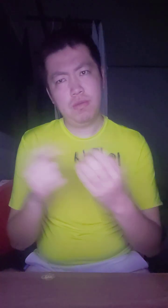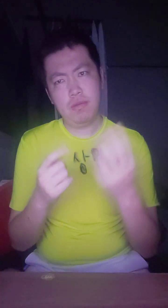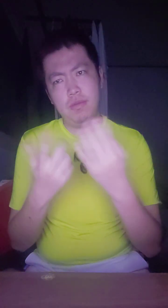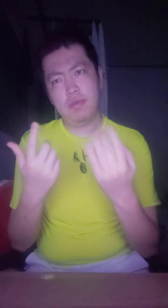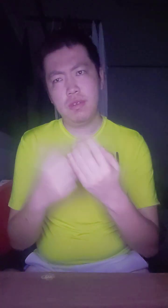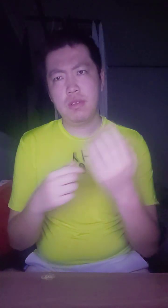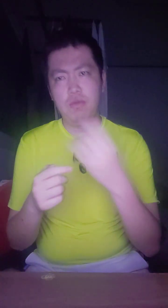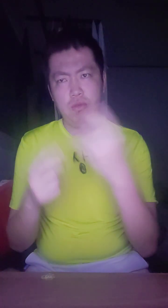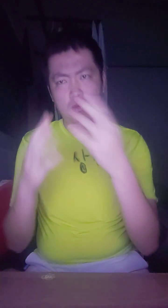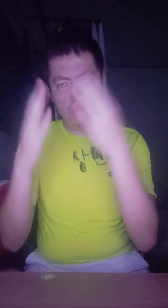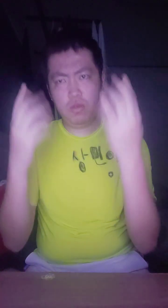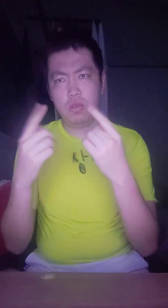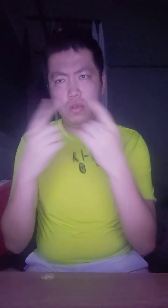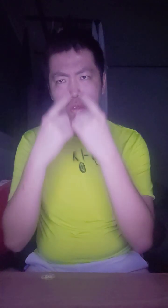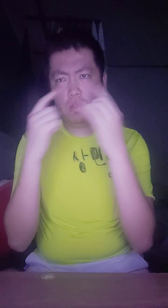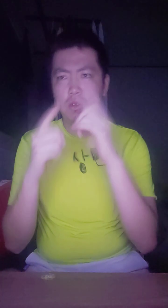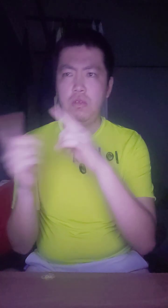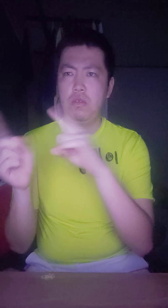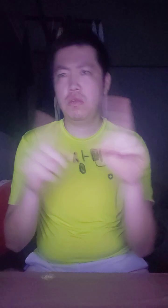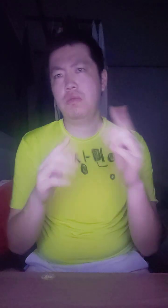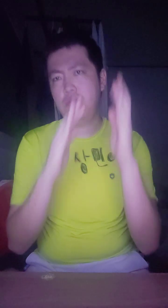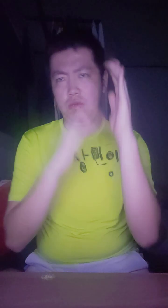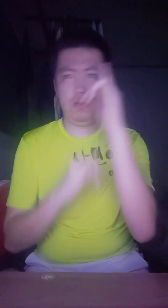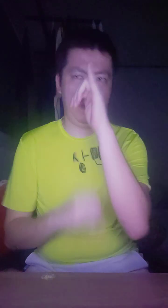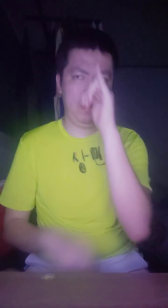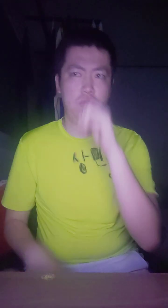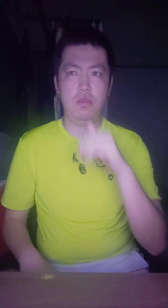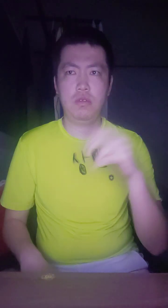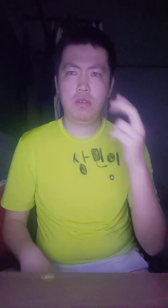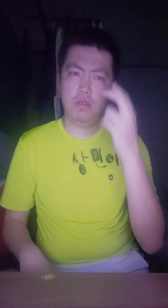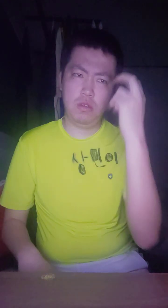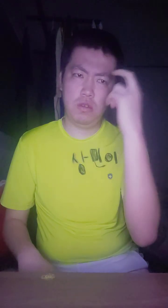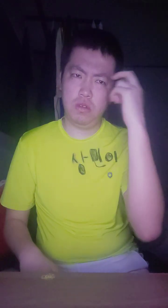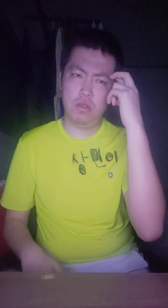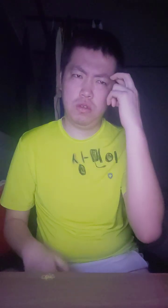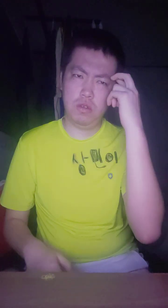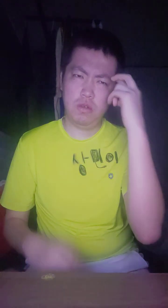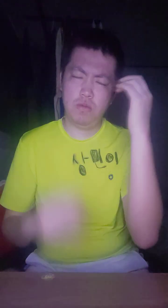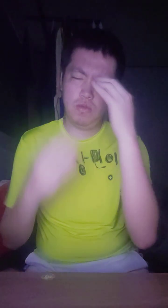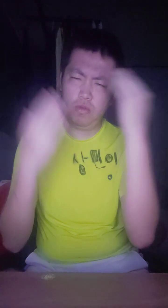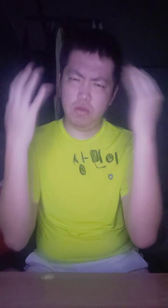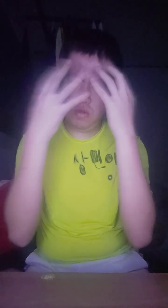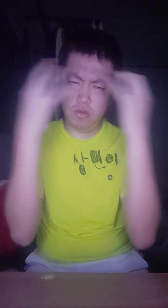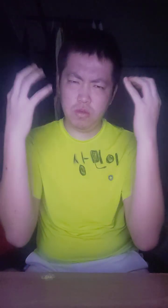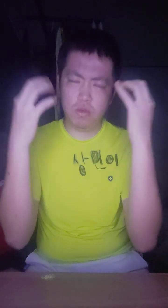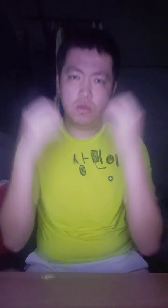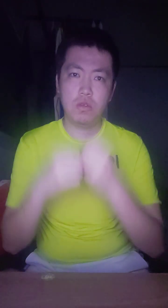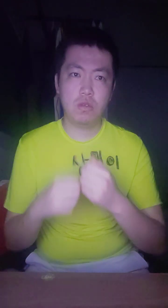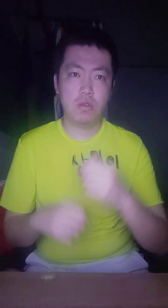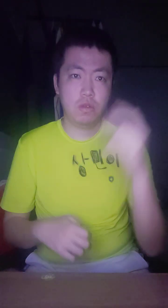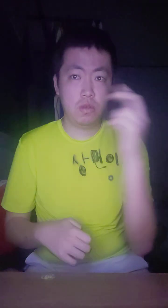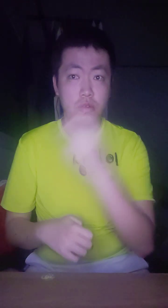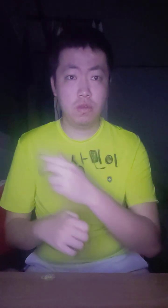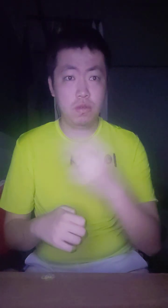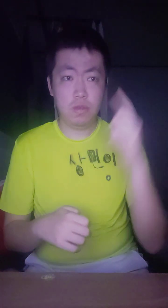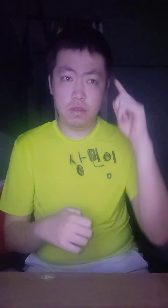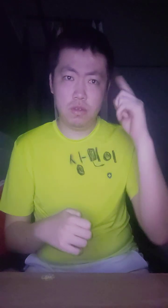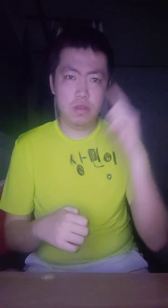넘게 중환자실에서 하루하루를 버티고 있습니다. 뇌 전체가 다 뿌옇게 되어 있어서 회복 가능성이